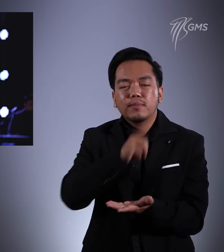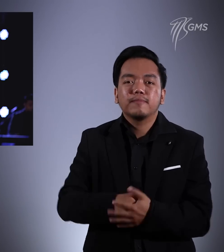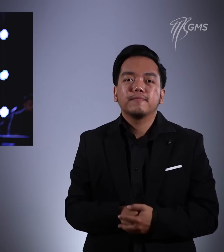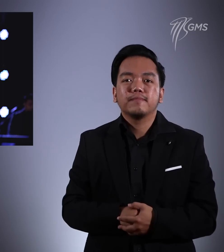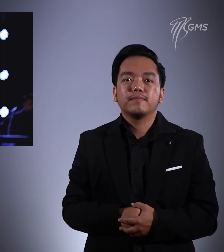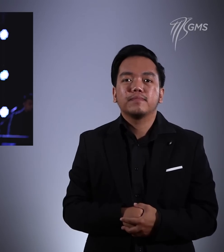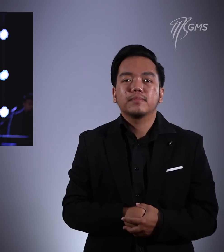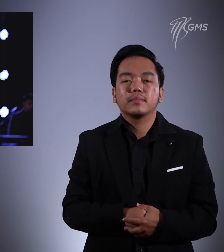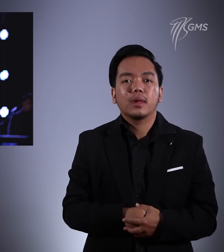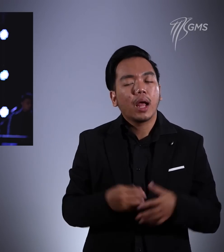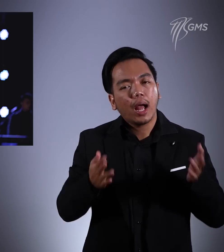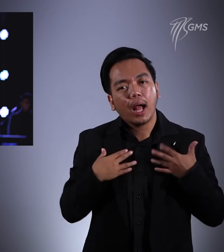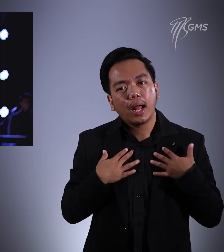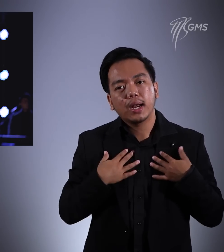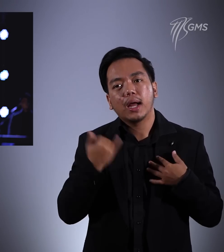telah